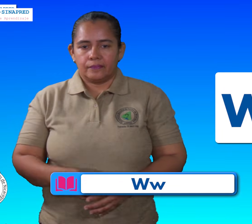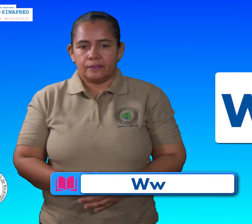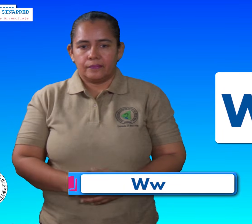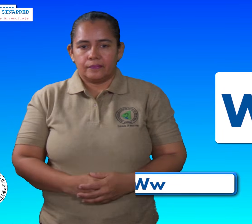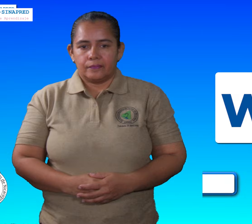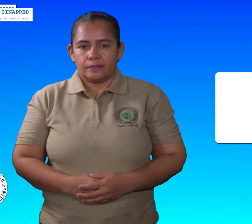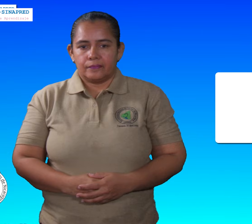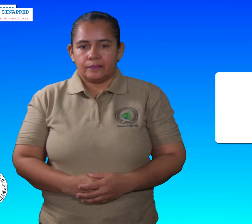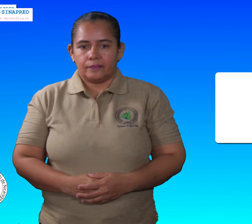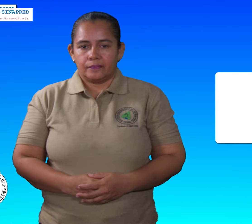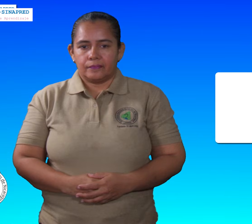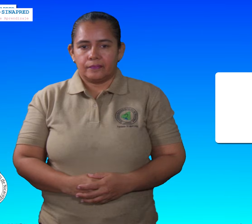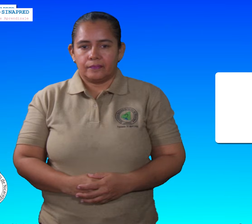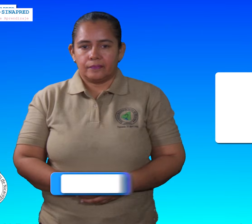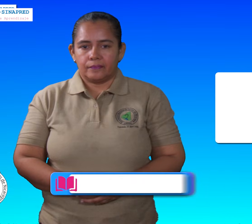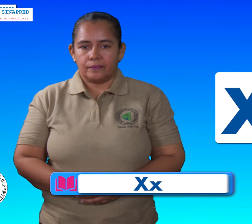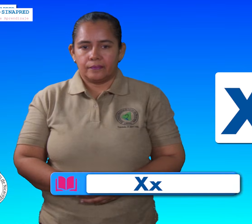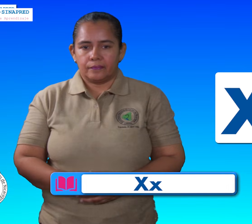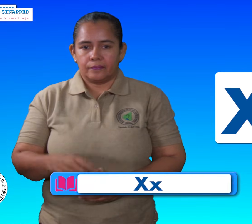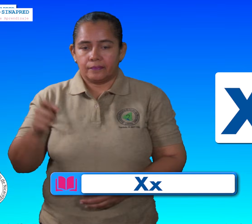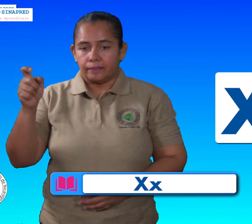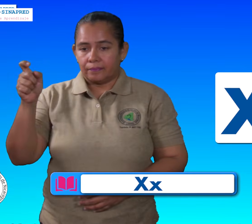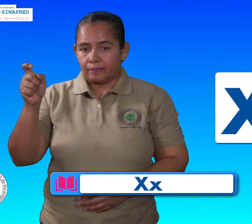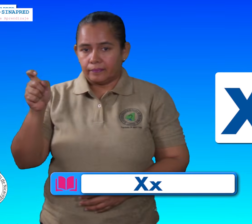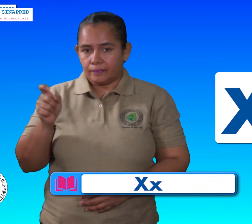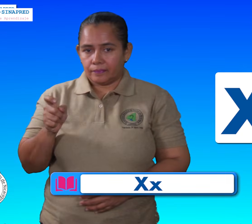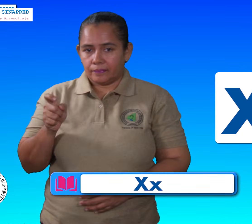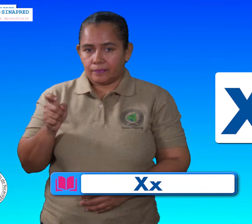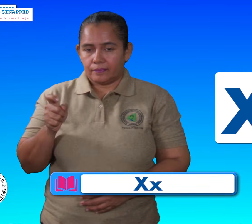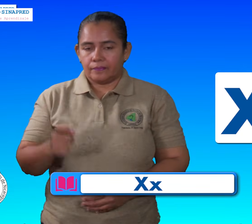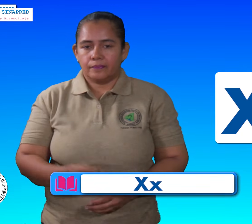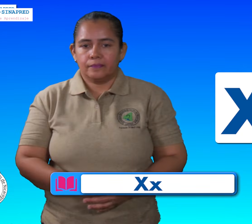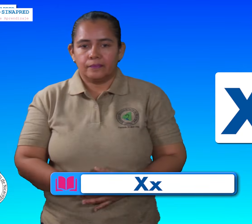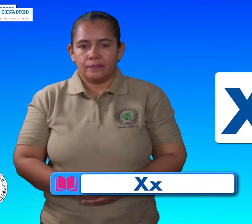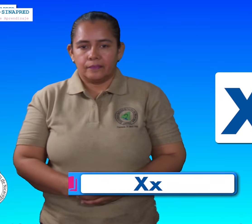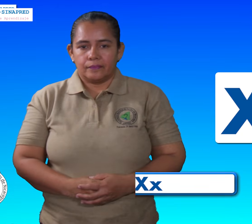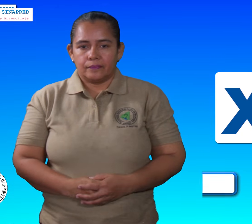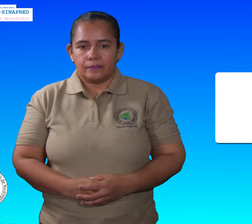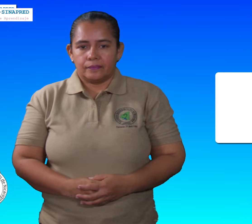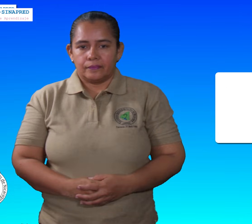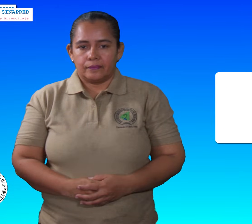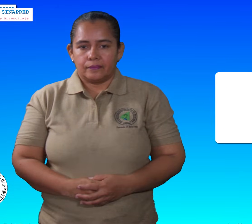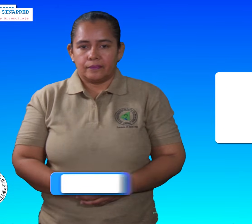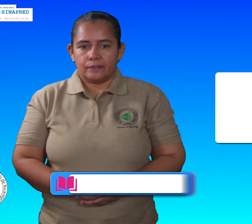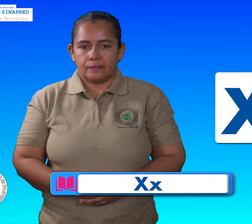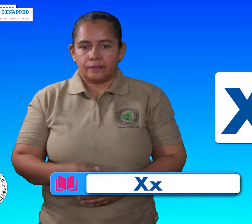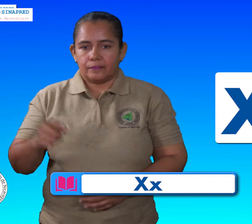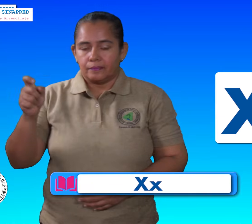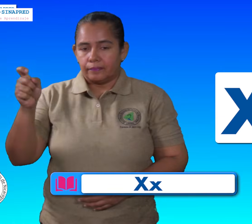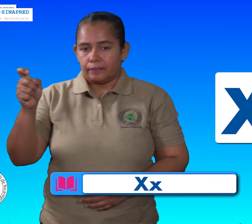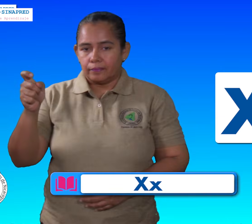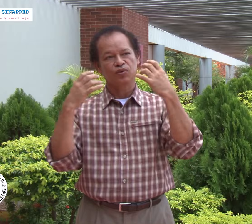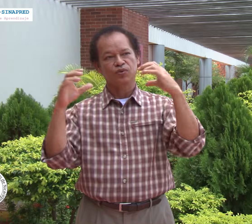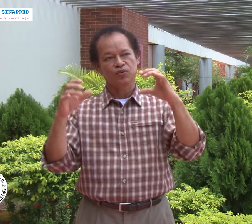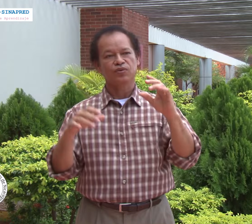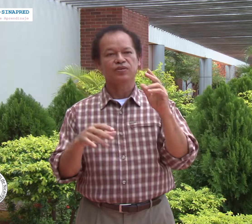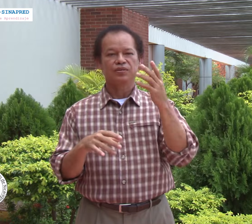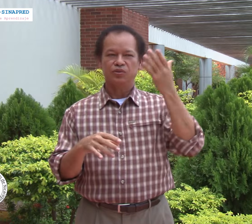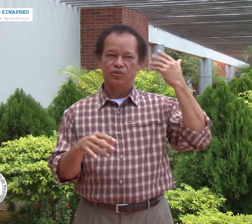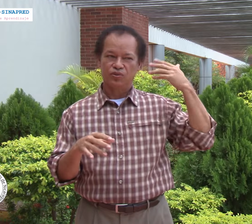práctica, participar, por ejemplo, saber de que se pueden comunicar, conocer un poco de historia también con lo